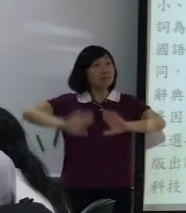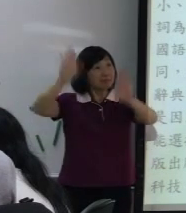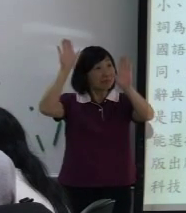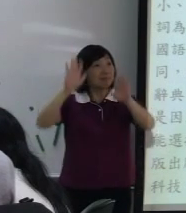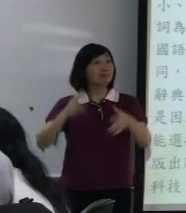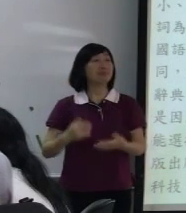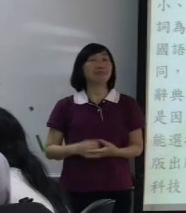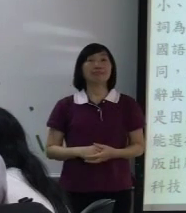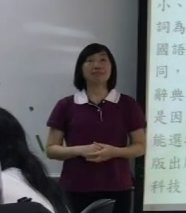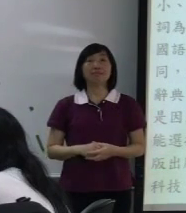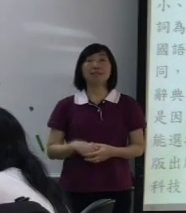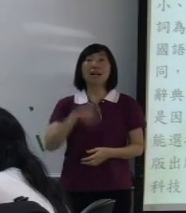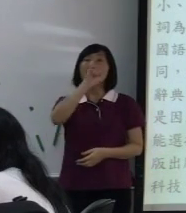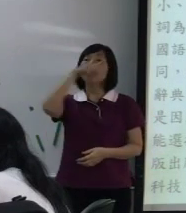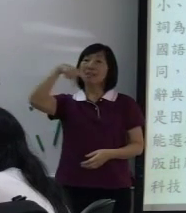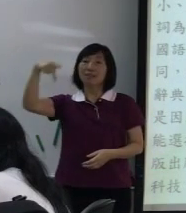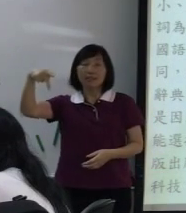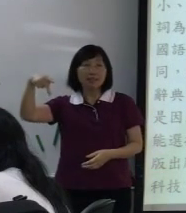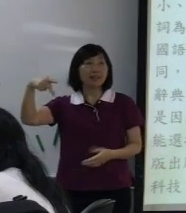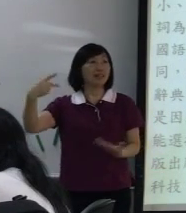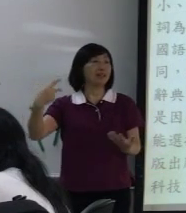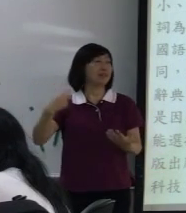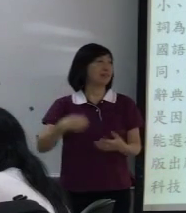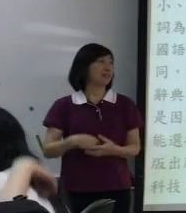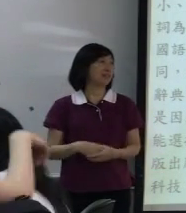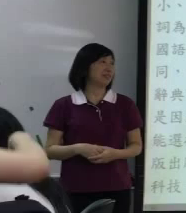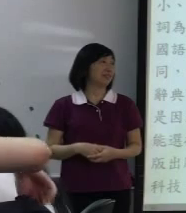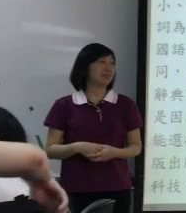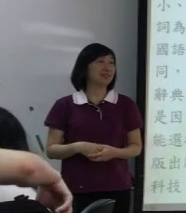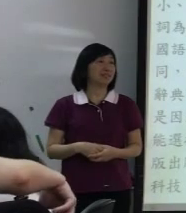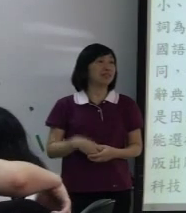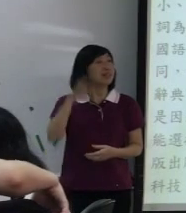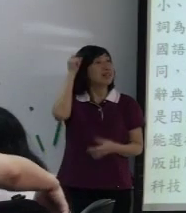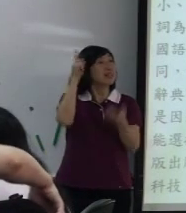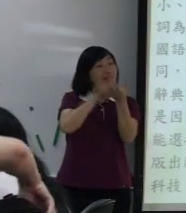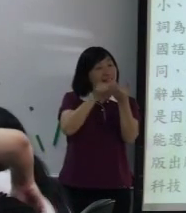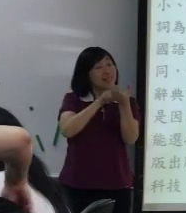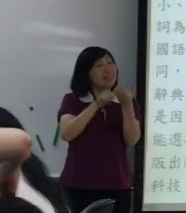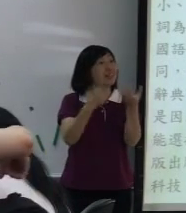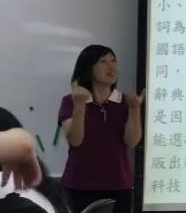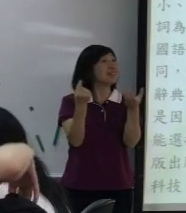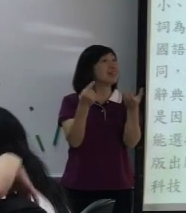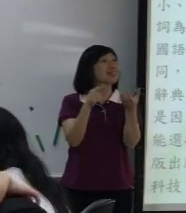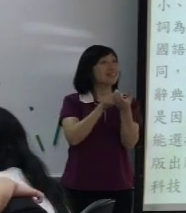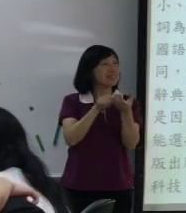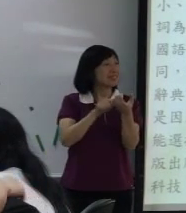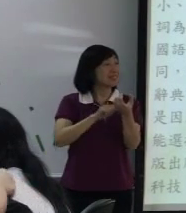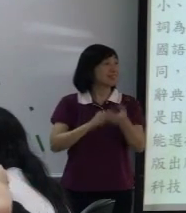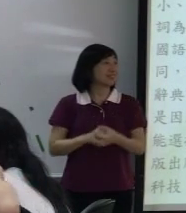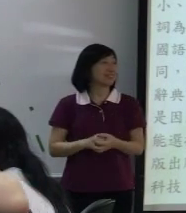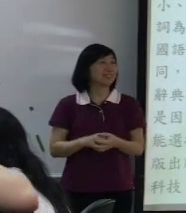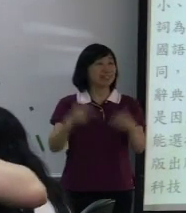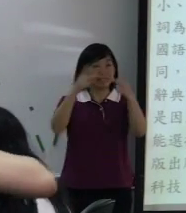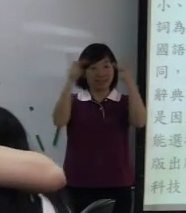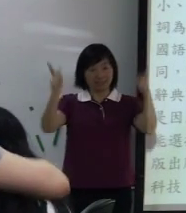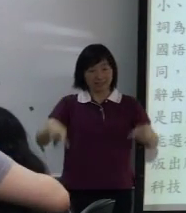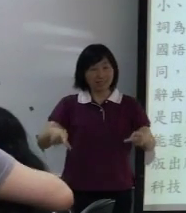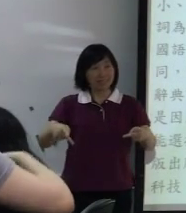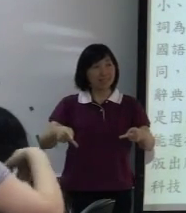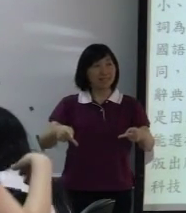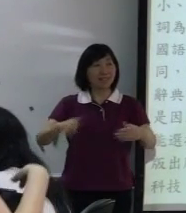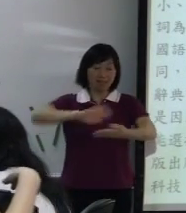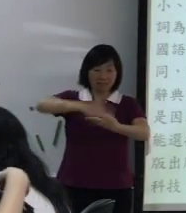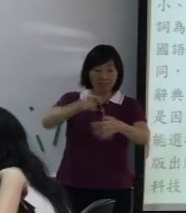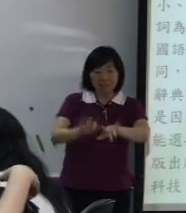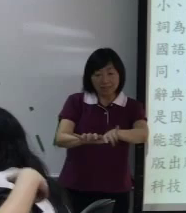啊，这个 APP 也好啦，智慧型手机也好啦，平板电脑也